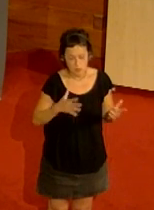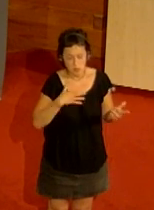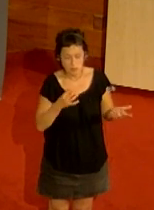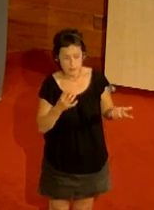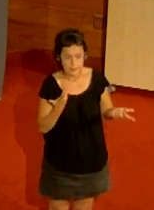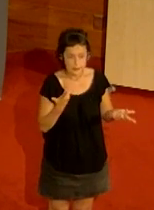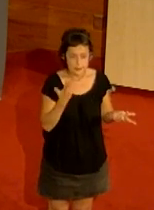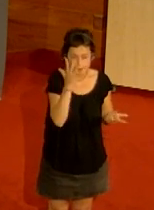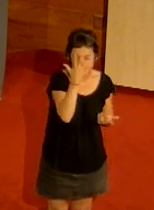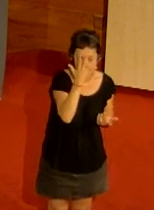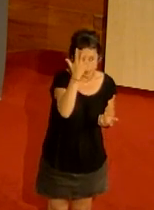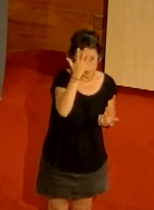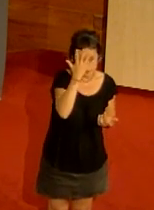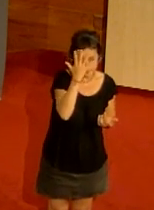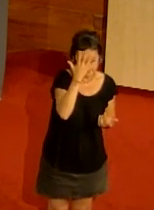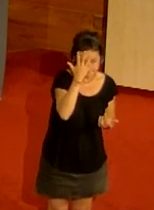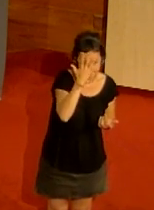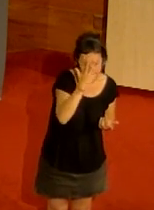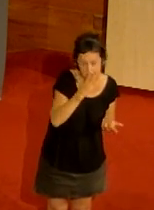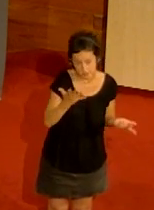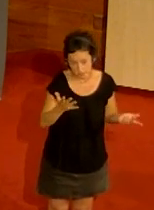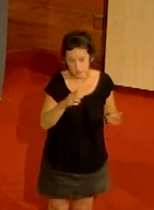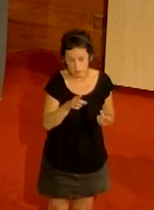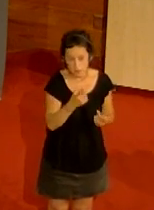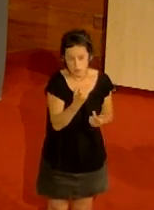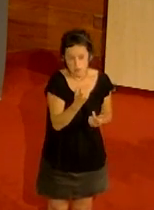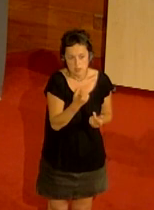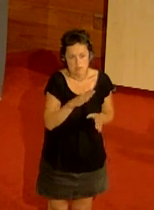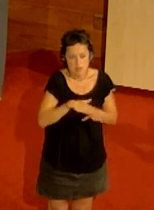en otro capítulo. Pero eso es importante para generar eso, ¿no?